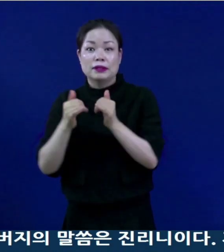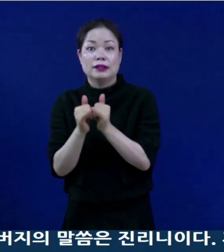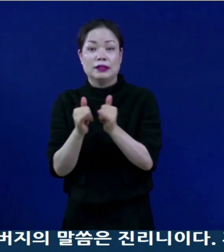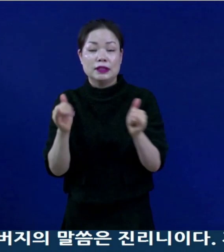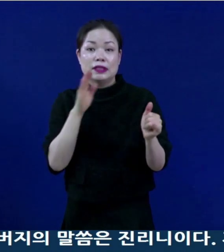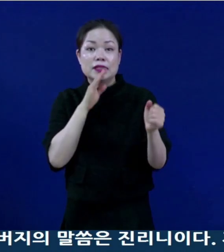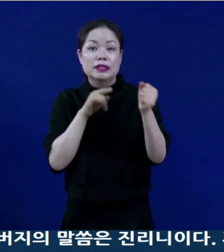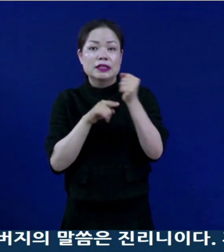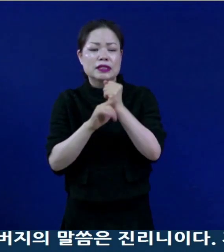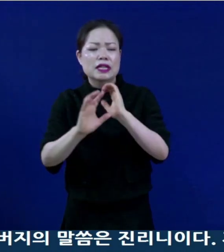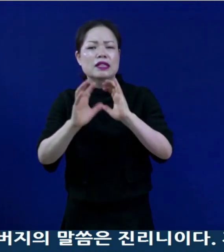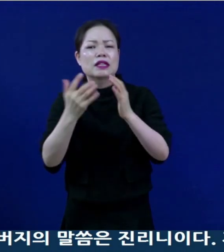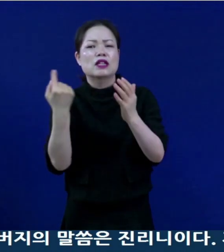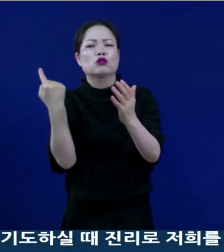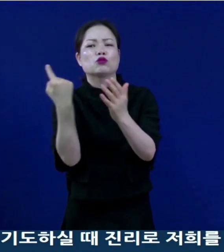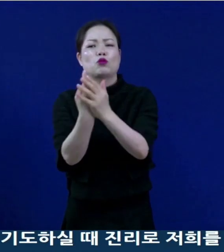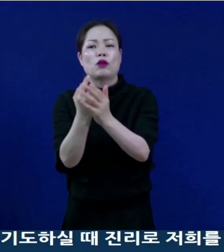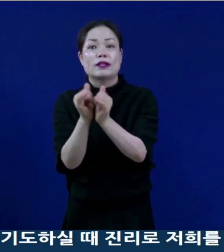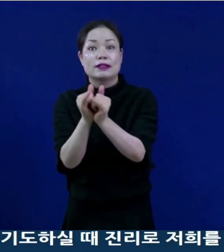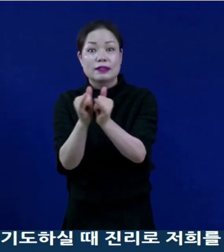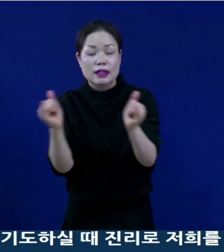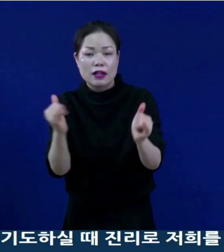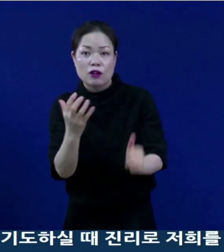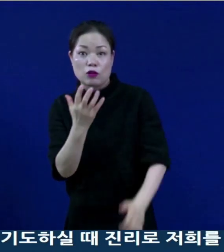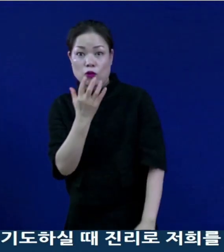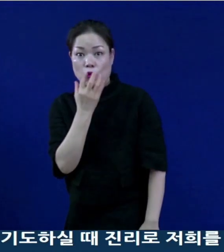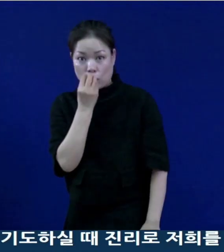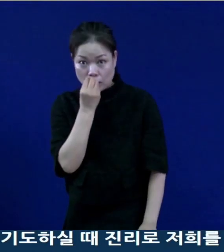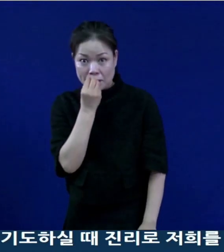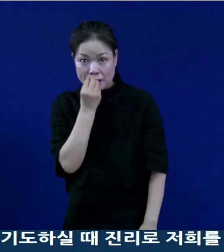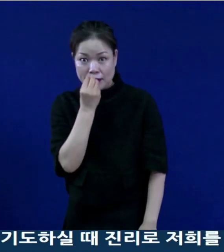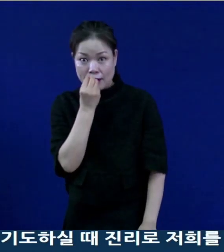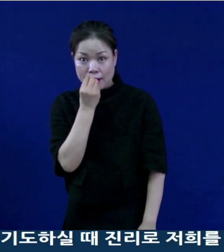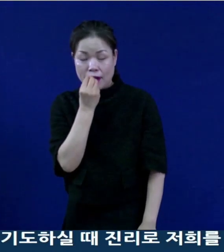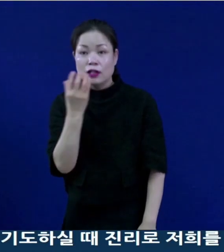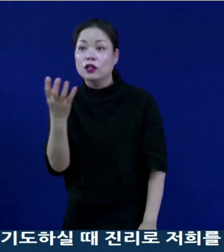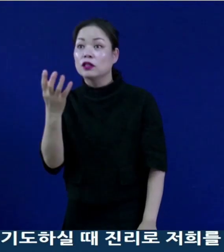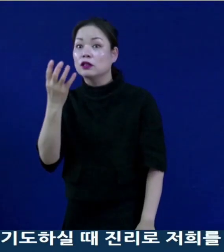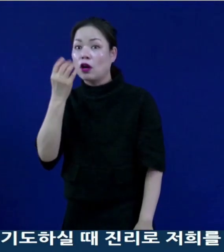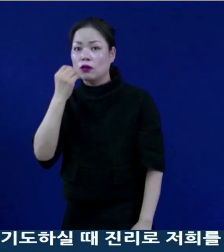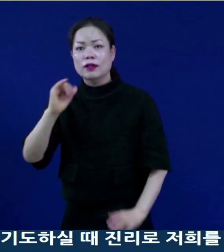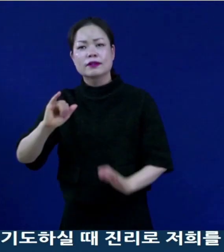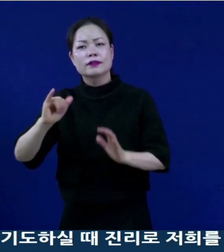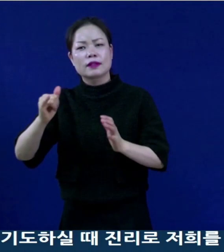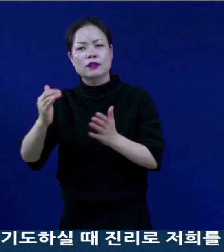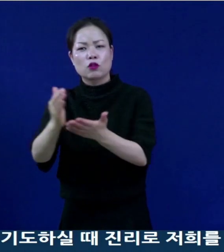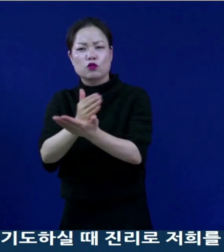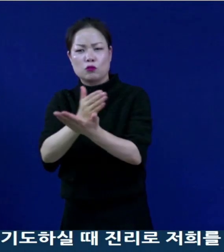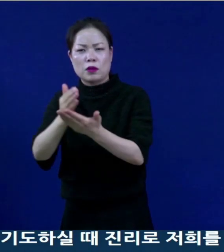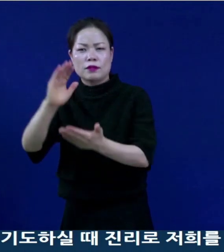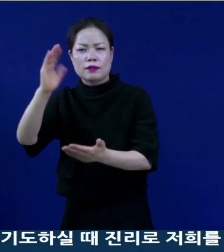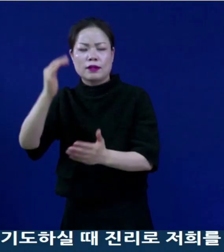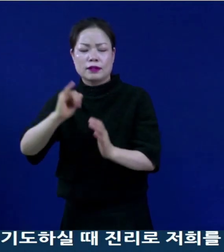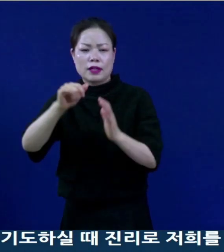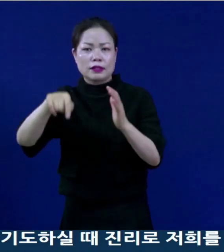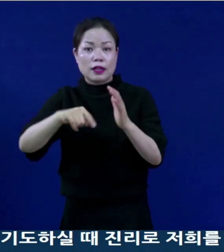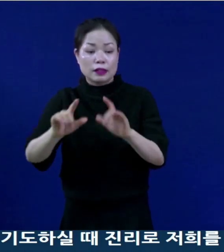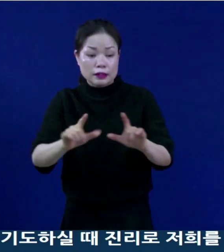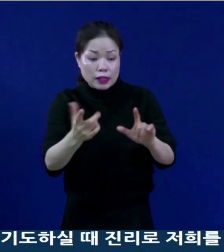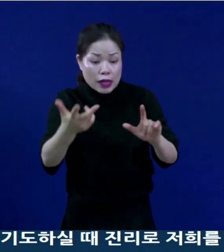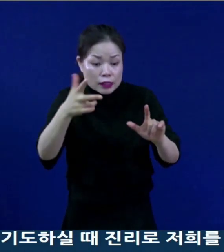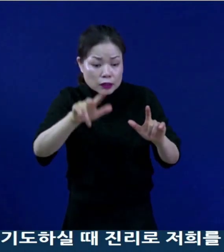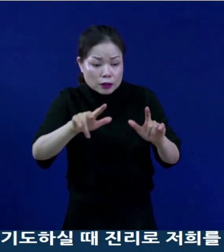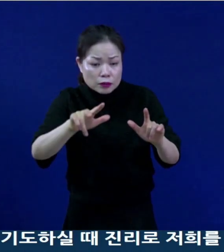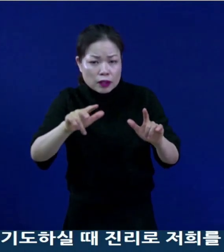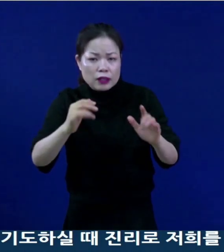사람들은, 진리의 나라에 속한 사람들은 거룩합니다. 그 거룩으로 세상에 구별되는 거죠. 세상 안에 살지만